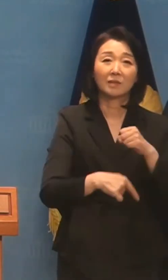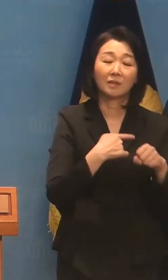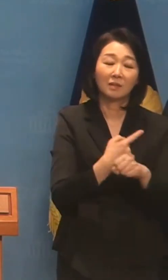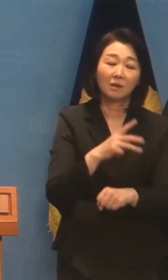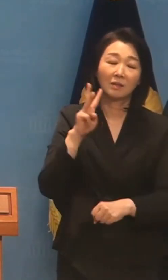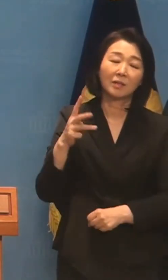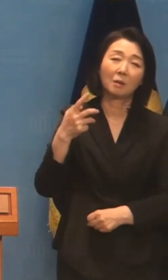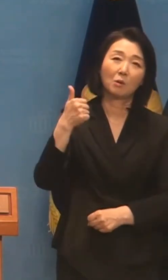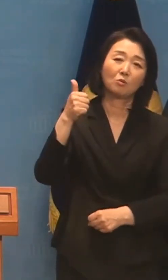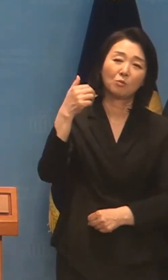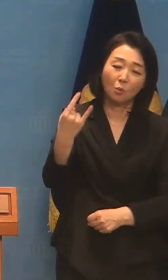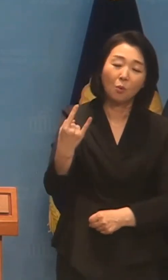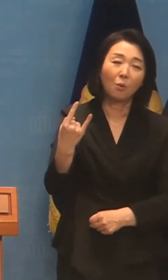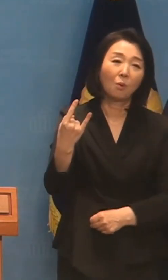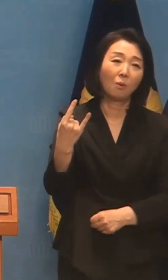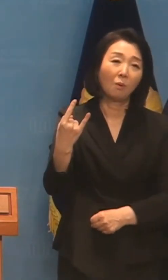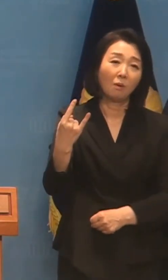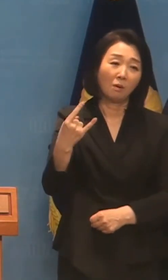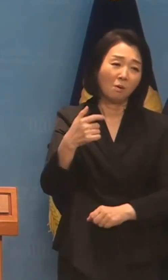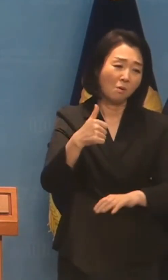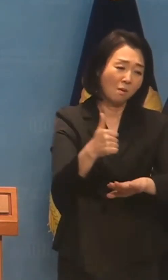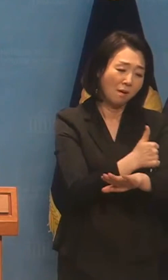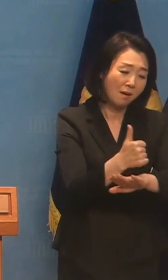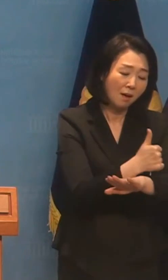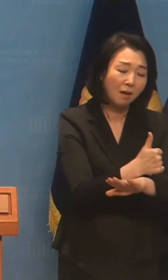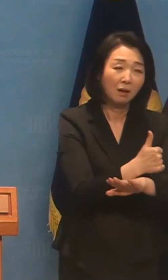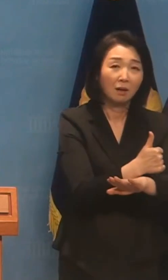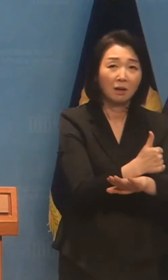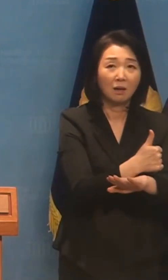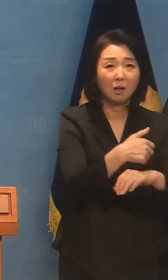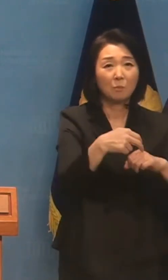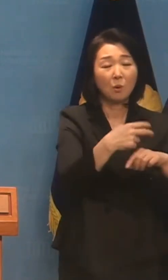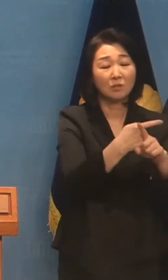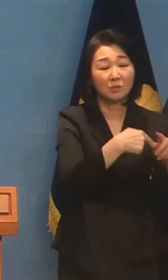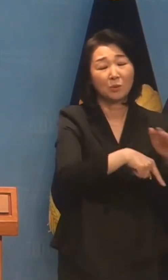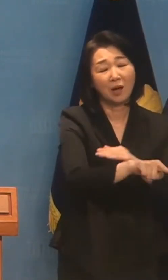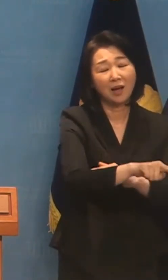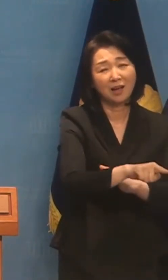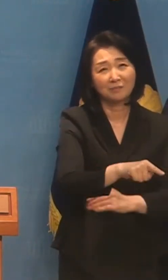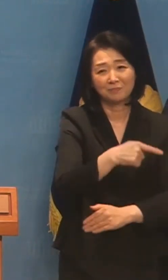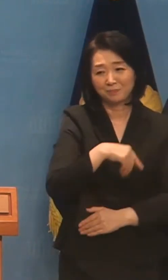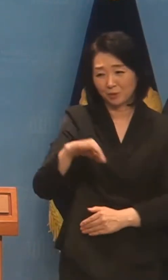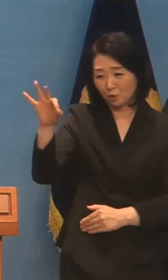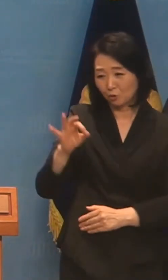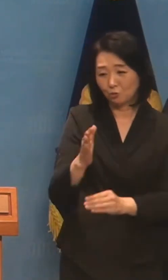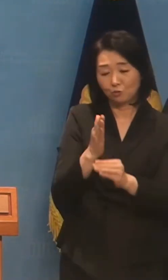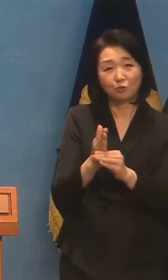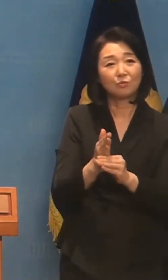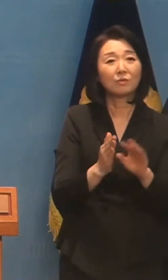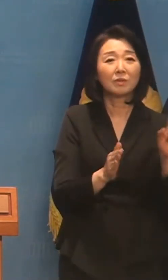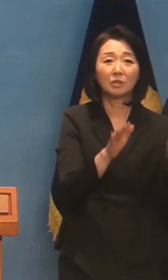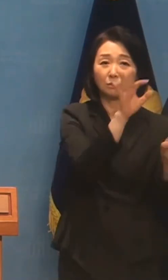365회 이상 외래를 이용하는 사람은 전체 수급자의 1%에